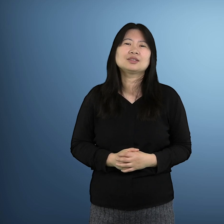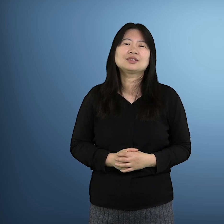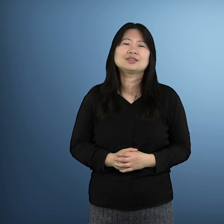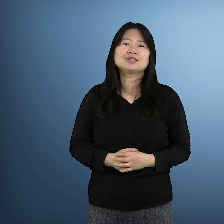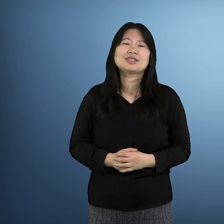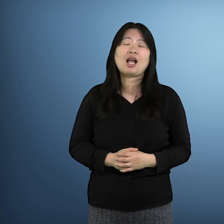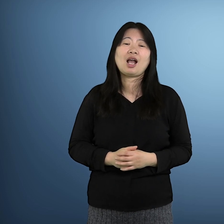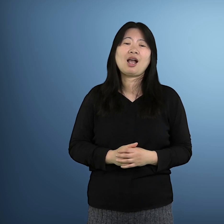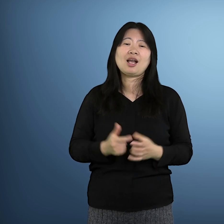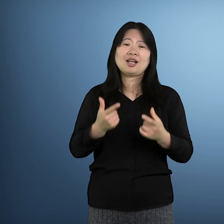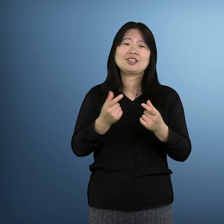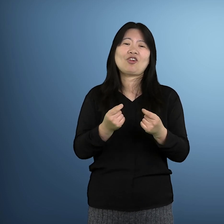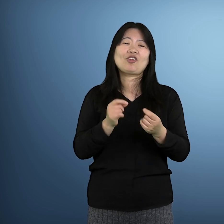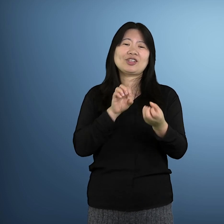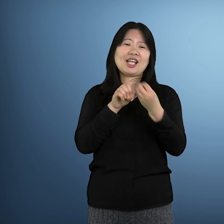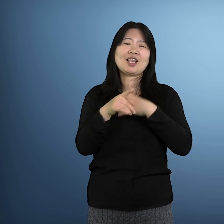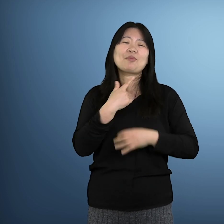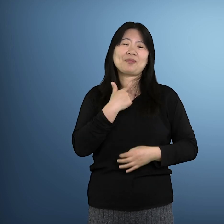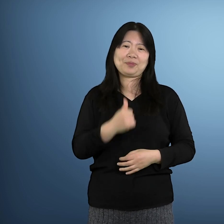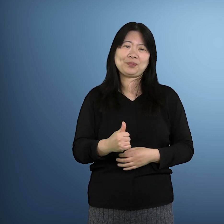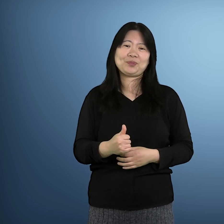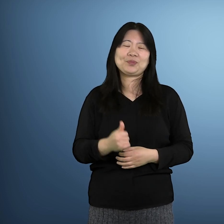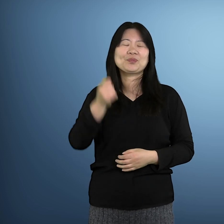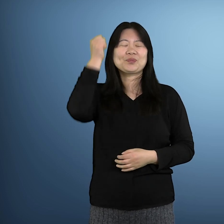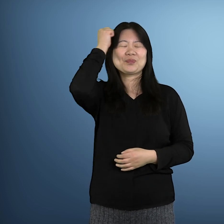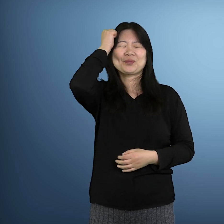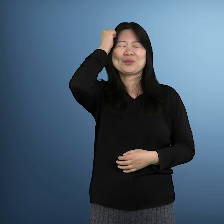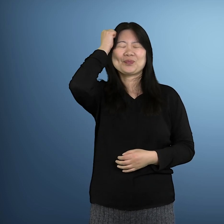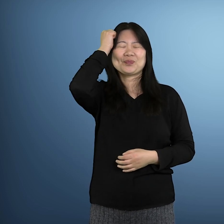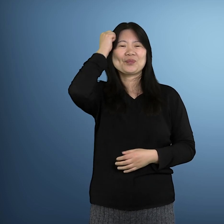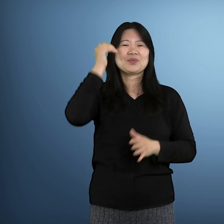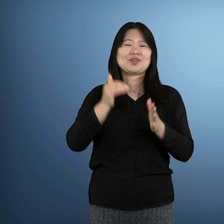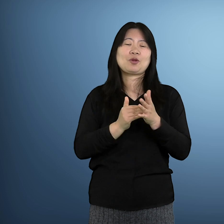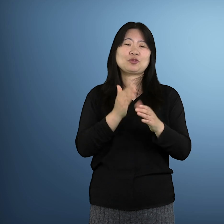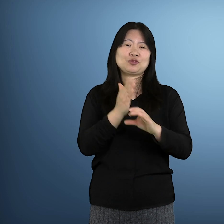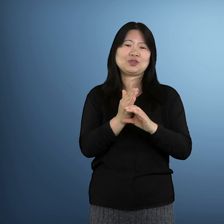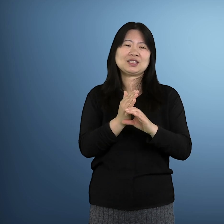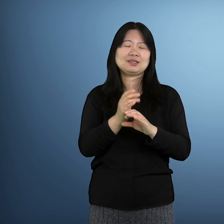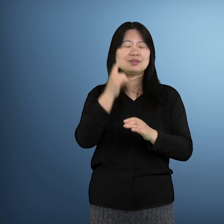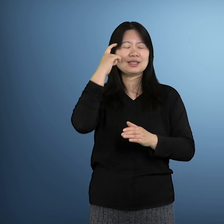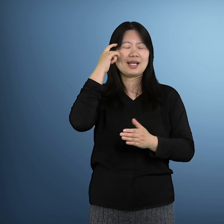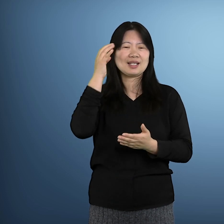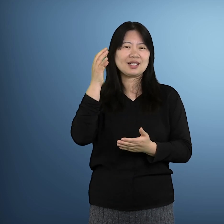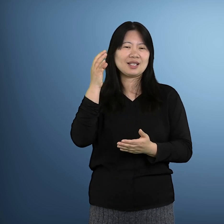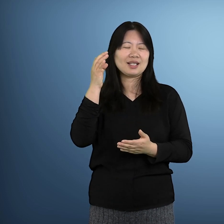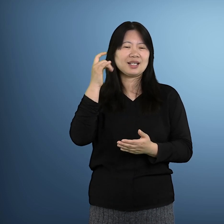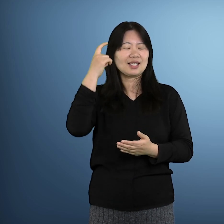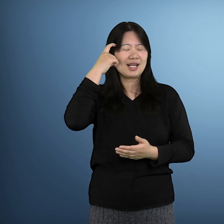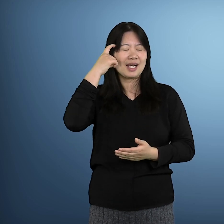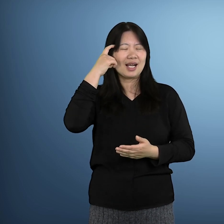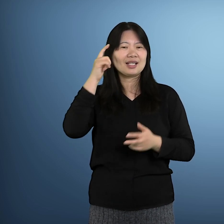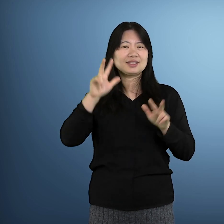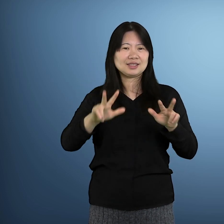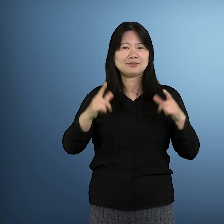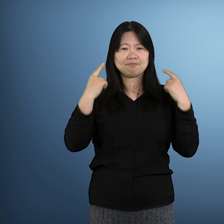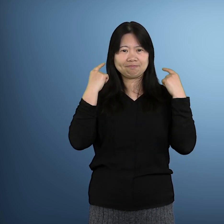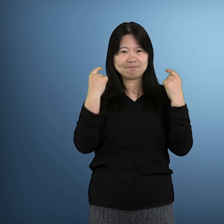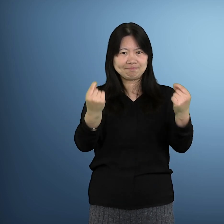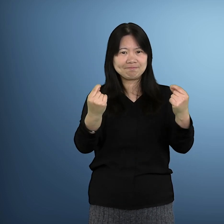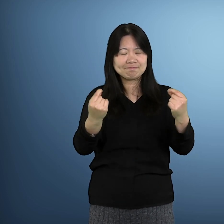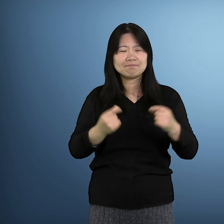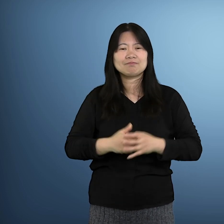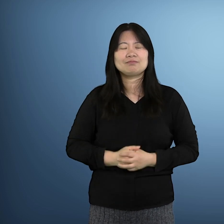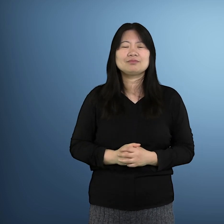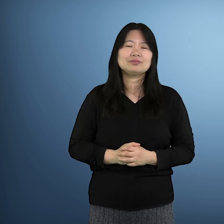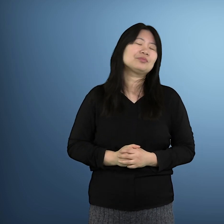그렇게 인터뷰를 했던 기억이 나요. 그리고 그 중심과 그 생각은 지금까지도